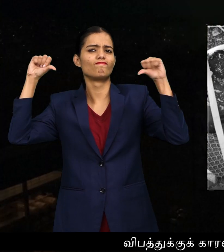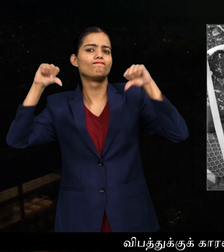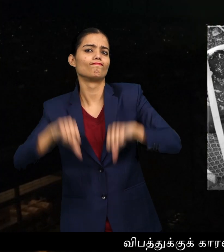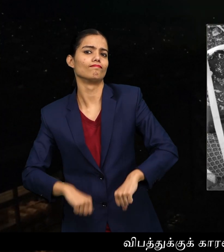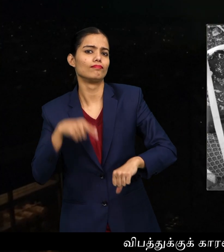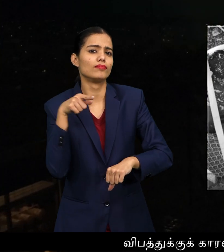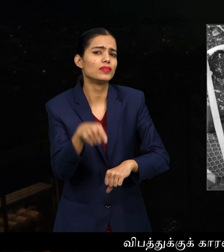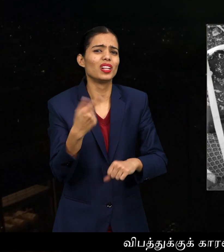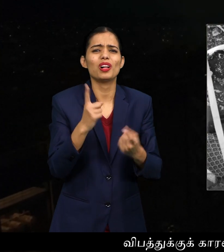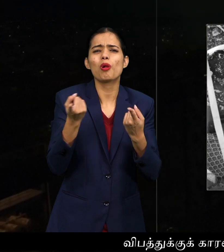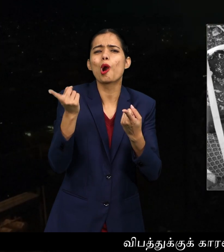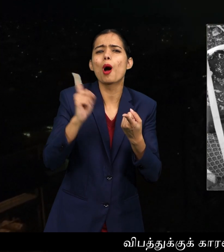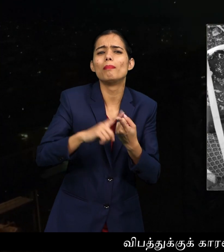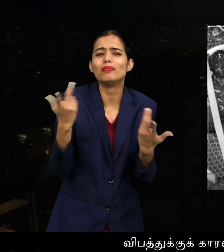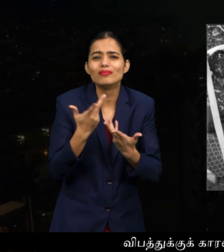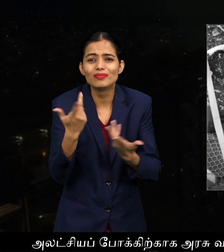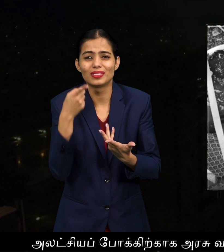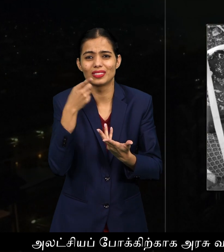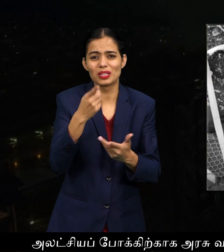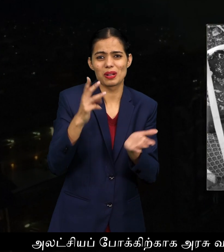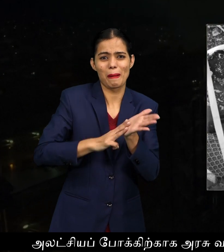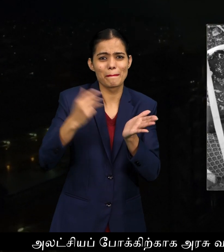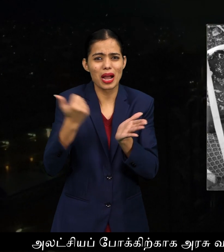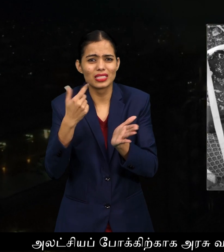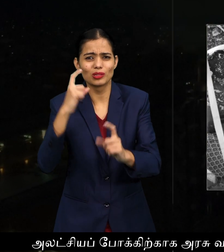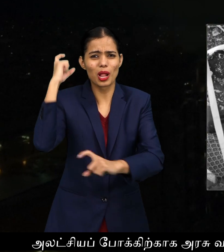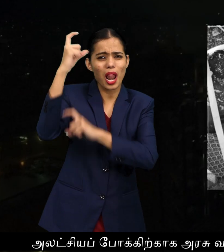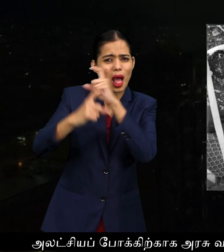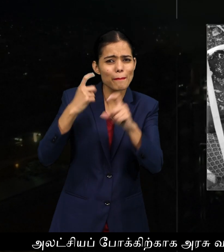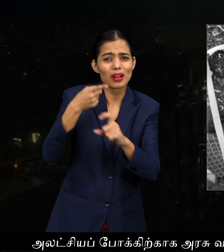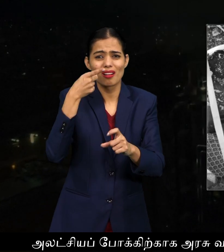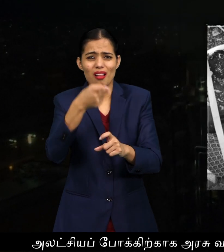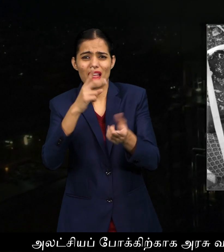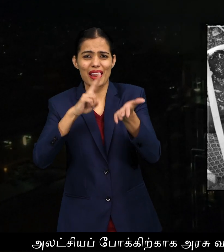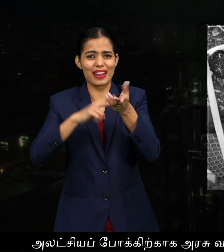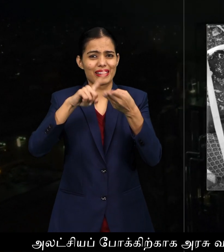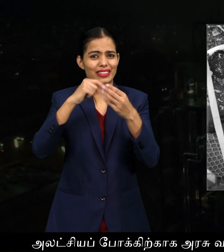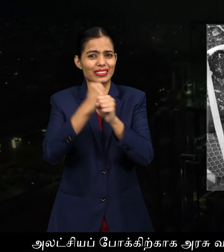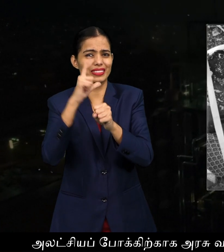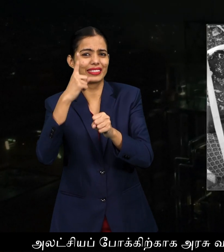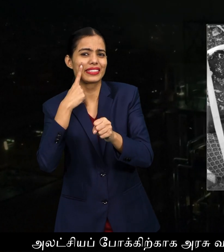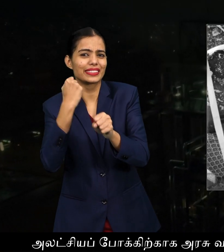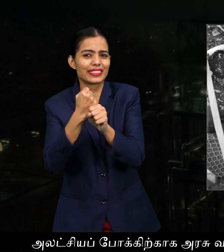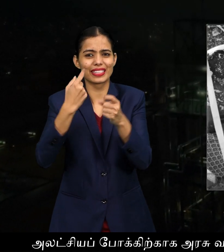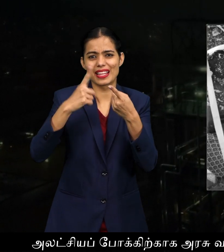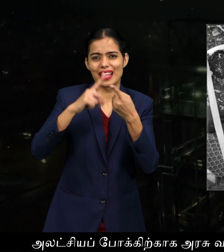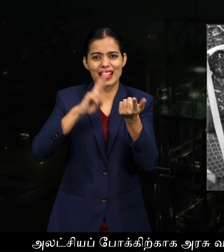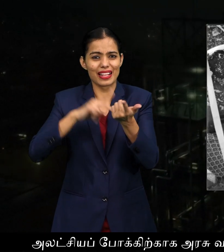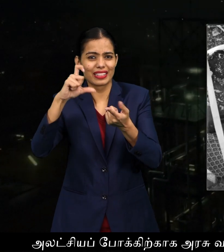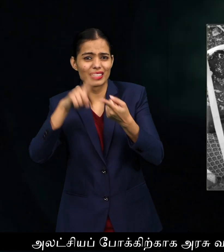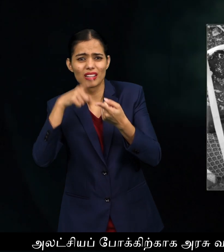விபத்துக்கு காரணமான நிறுவன நிர்வாகத்தின் அலட்சிய போக்கிற்காக அரசு வழக்கு பதிவு செய்து